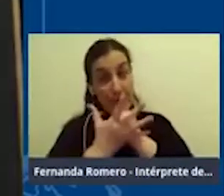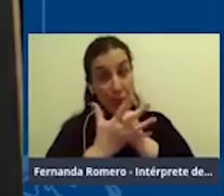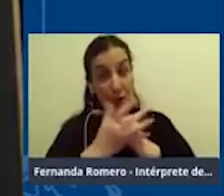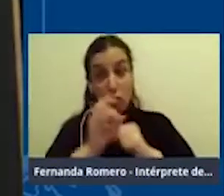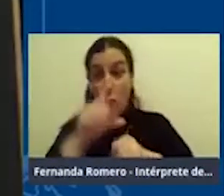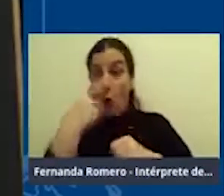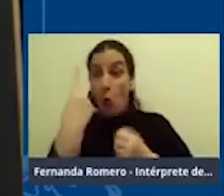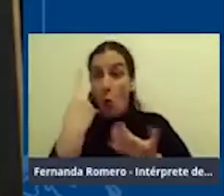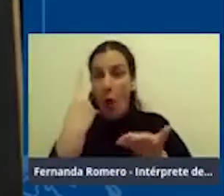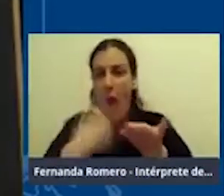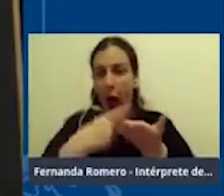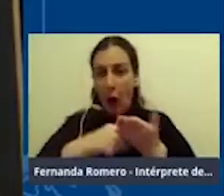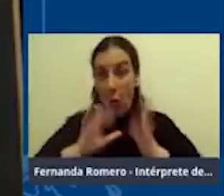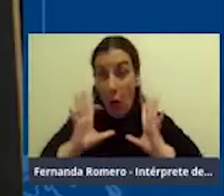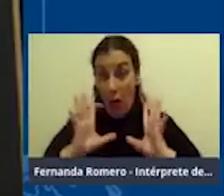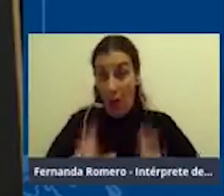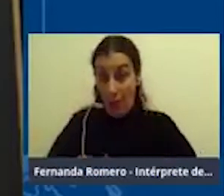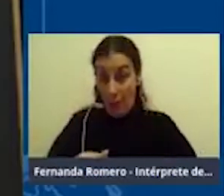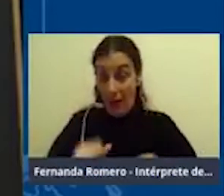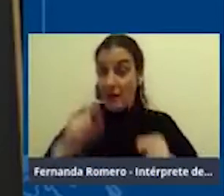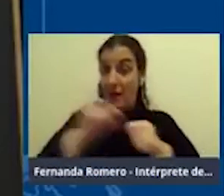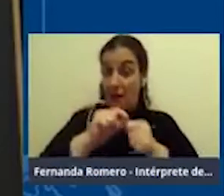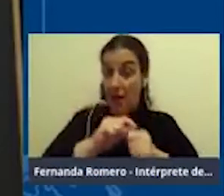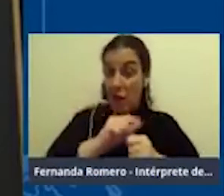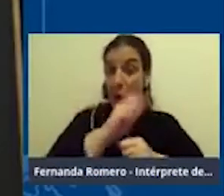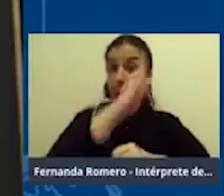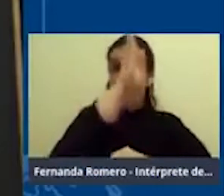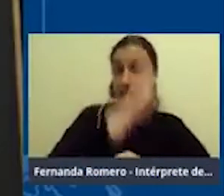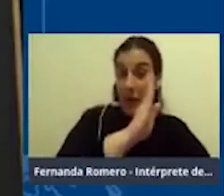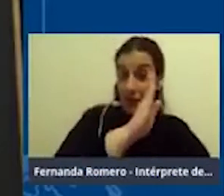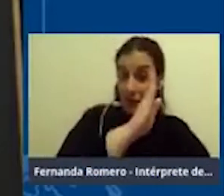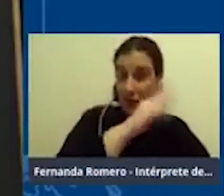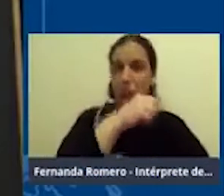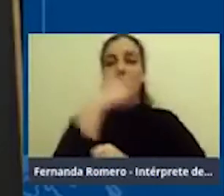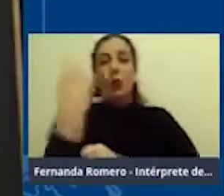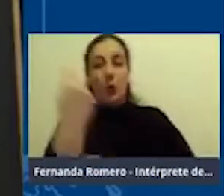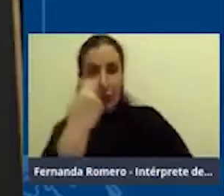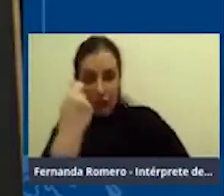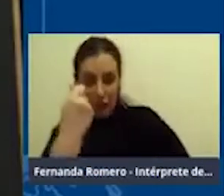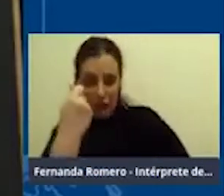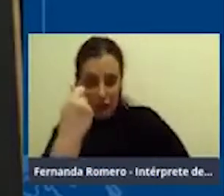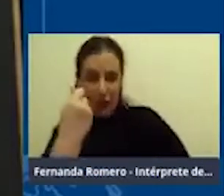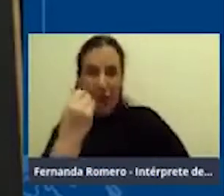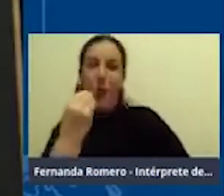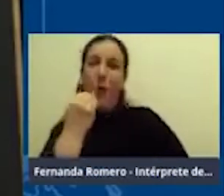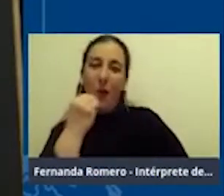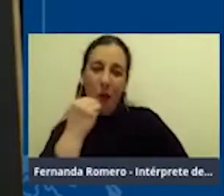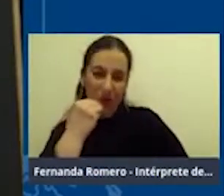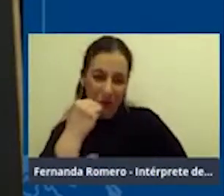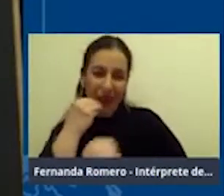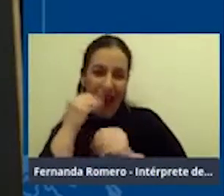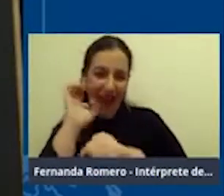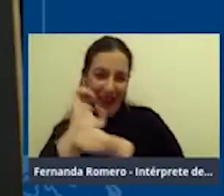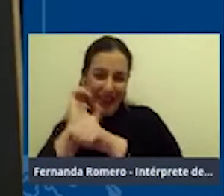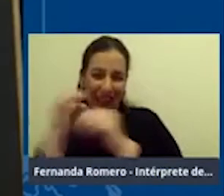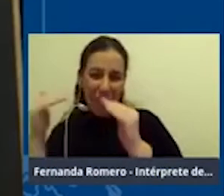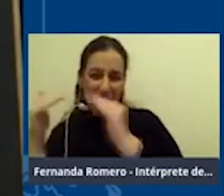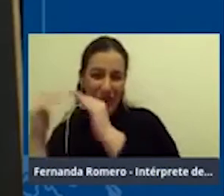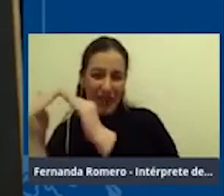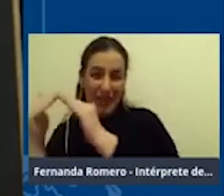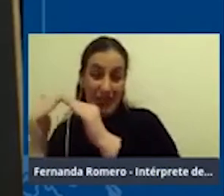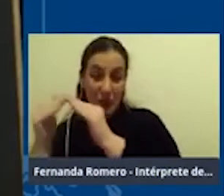sanitário feito entre o Brasil e o Rio Grande do Sul, claro, como estado vizinho, foi feito